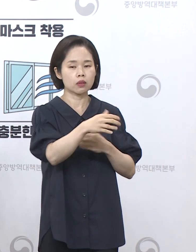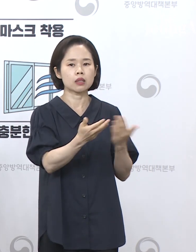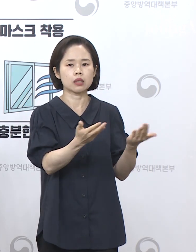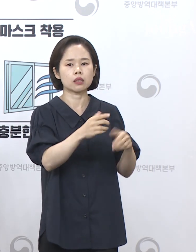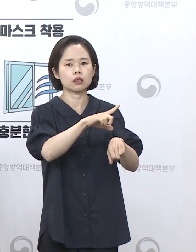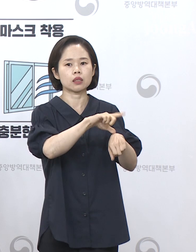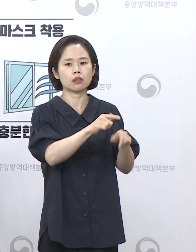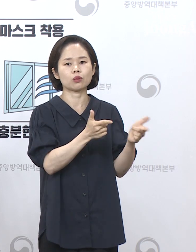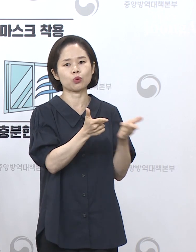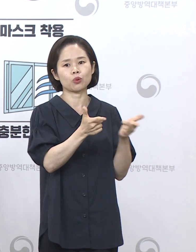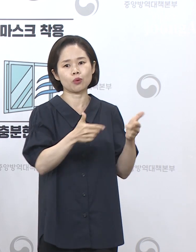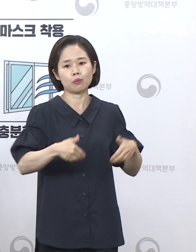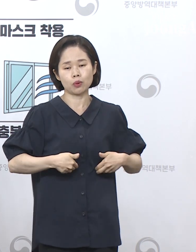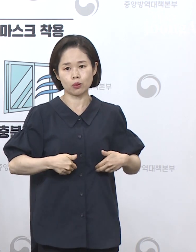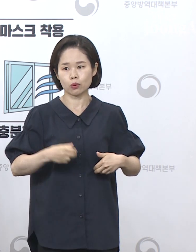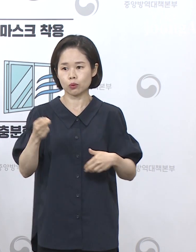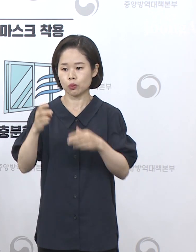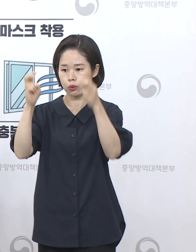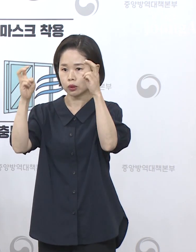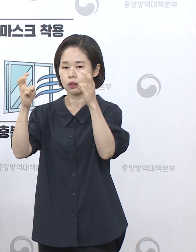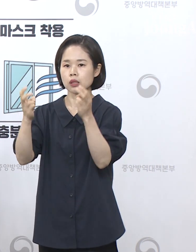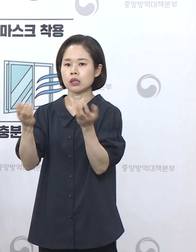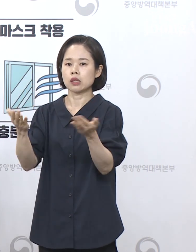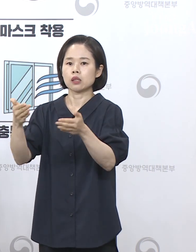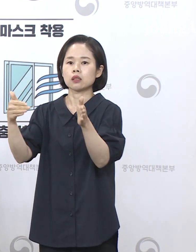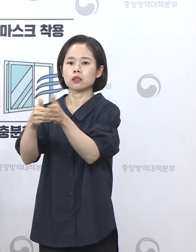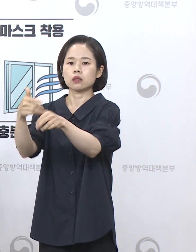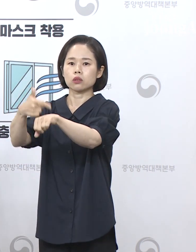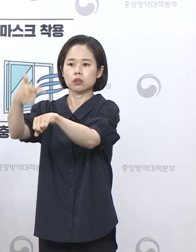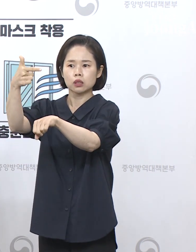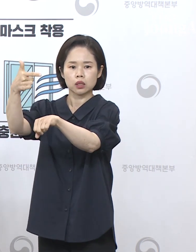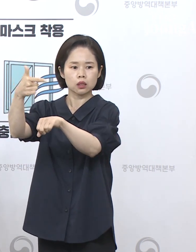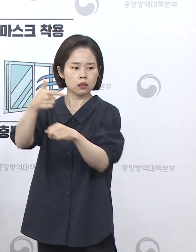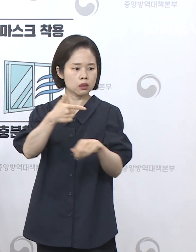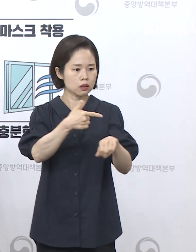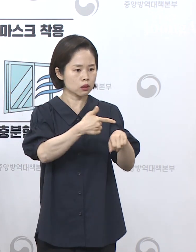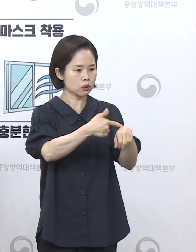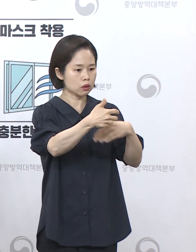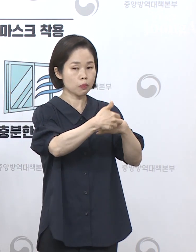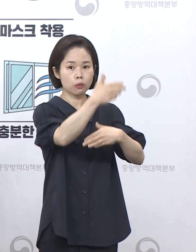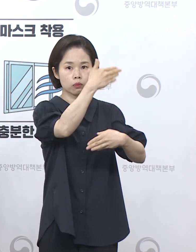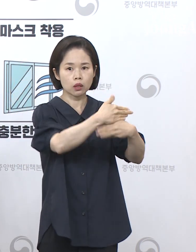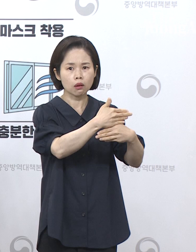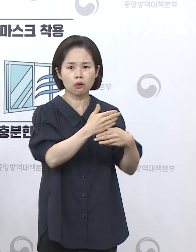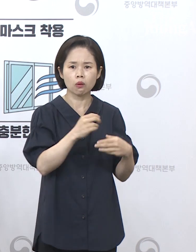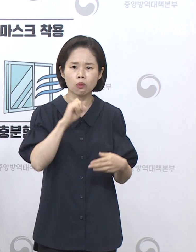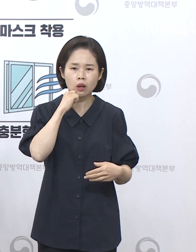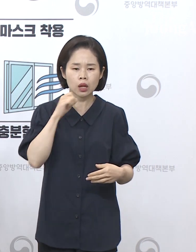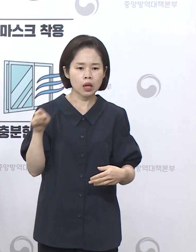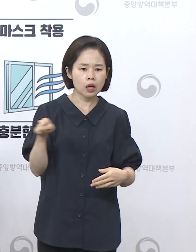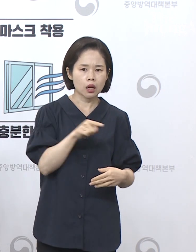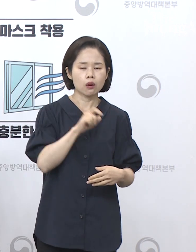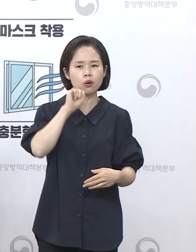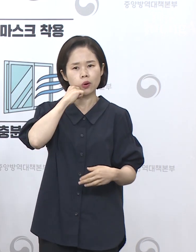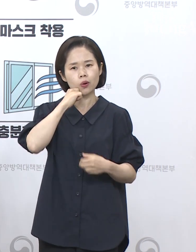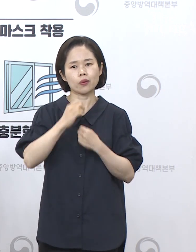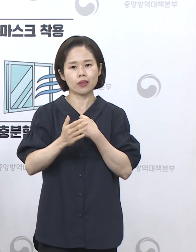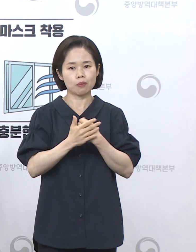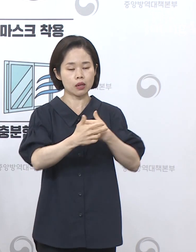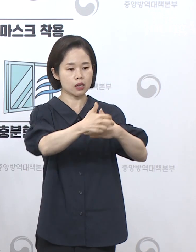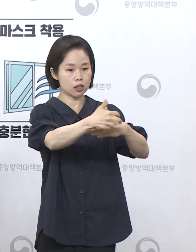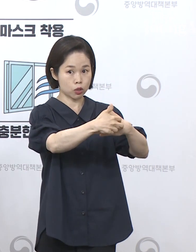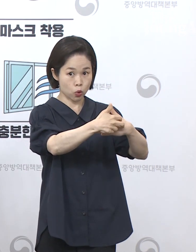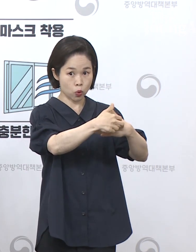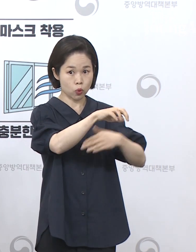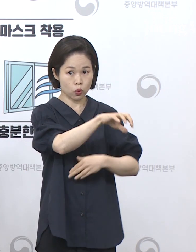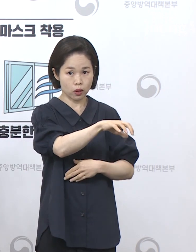부분이고 또 직장인들의 어려운 점들이 있기 때문에 저희가 그 의료계하고 또 그 주기적으로